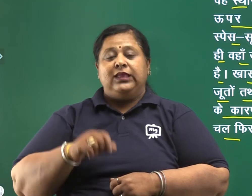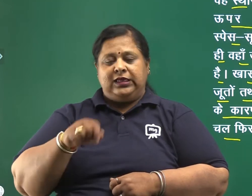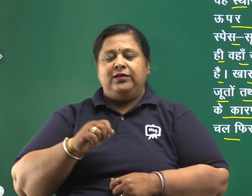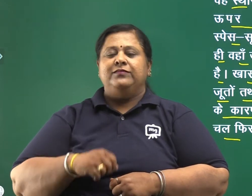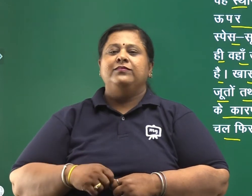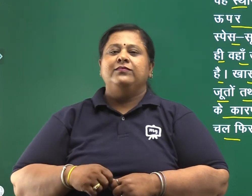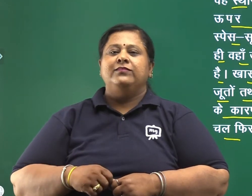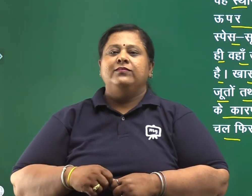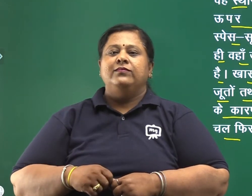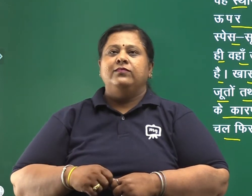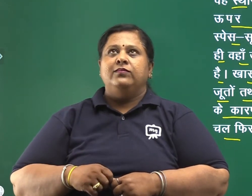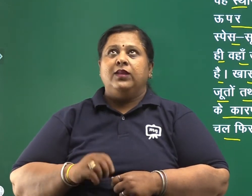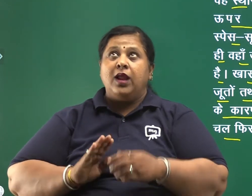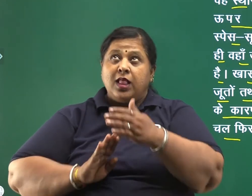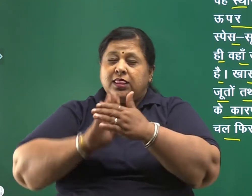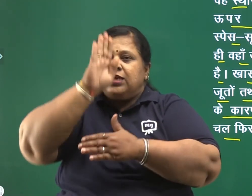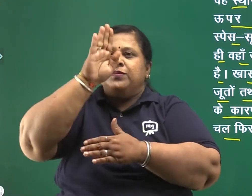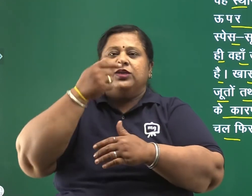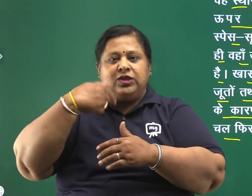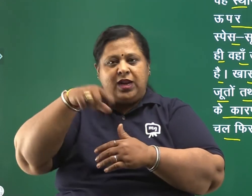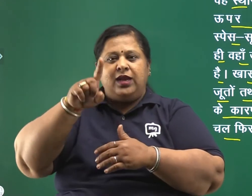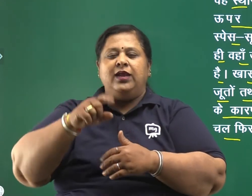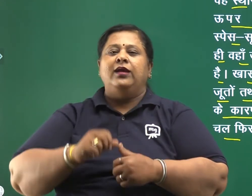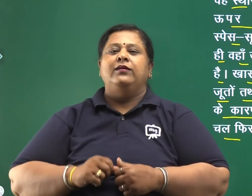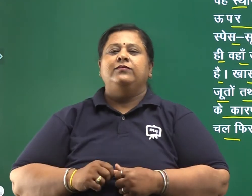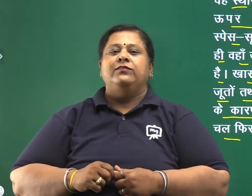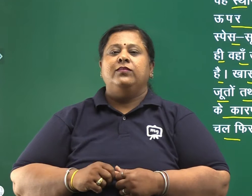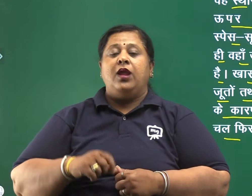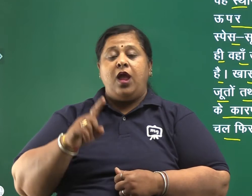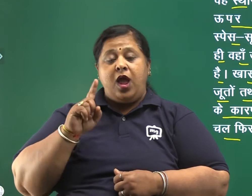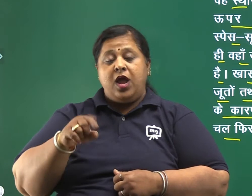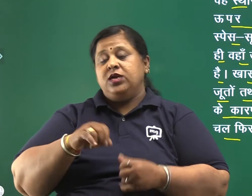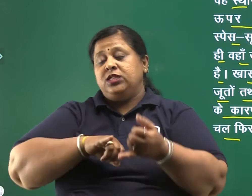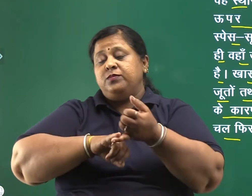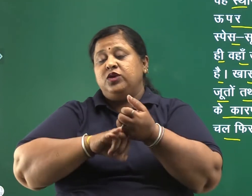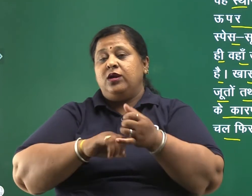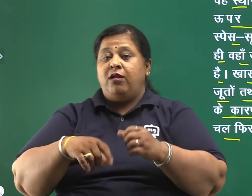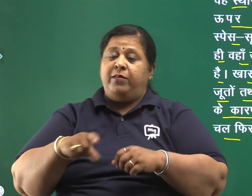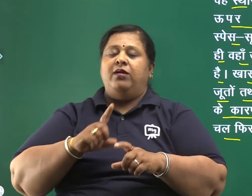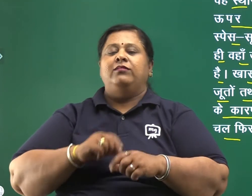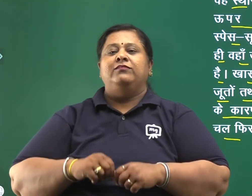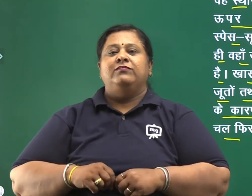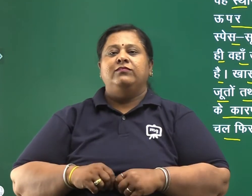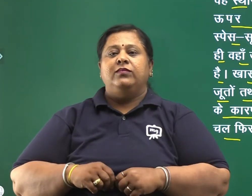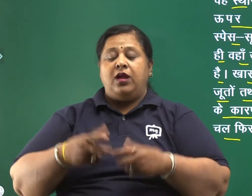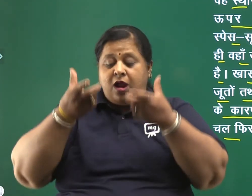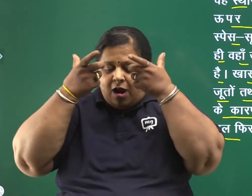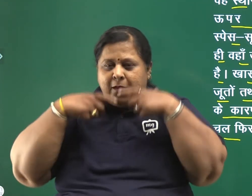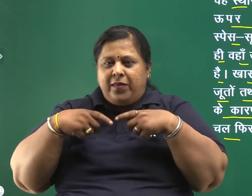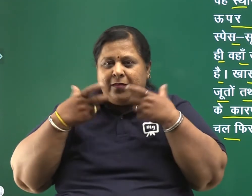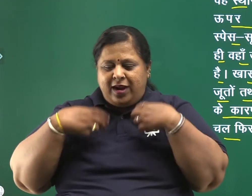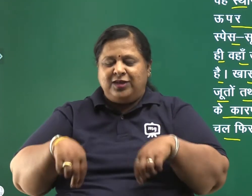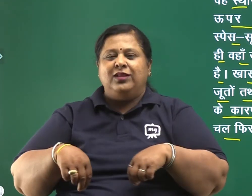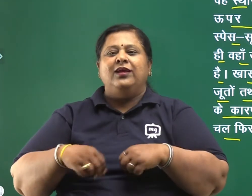कि अंतरिक्ष में जाने के लिए एक विशेष प्रकार के कपड़े पहने जाते